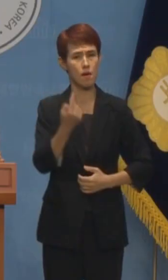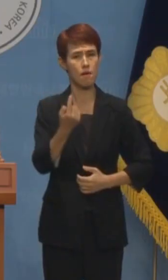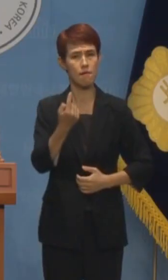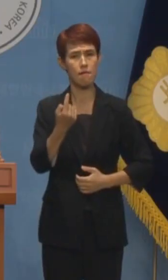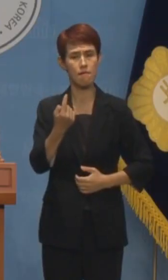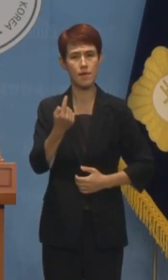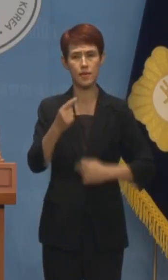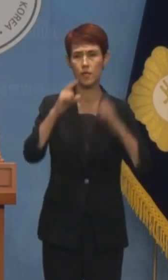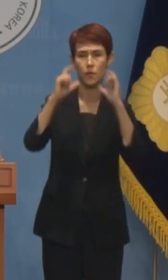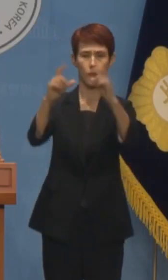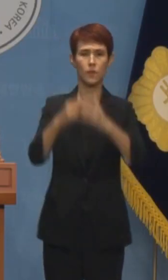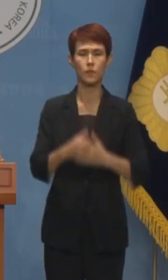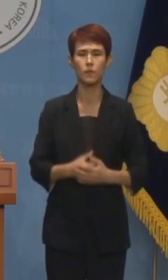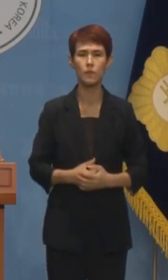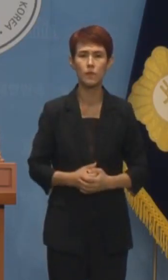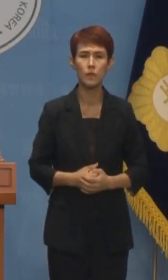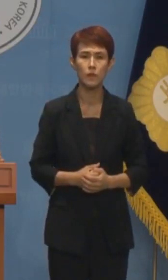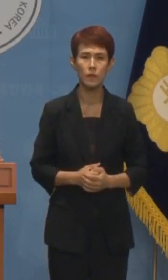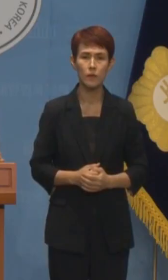것임을 경고합니다.